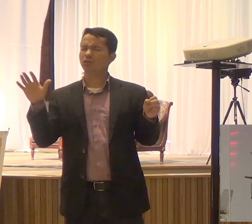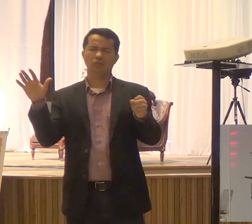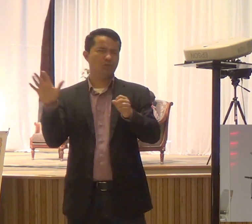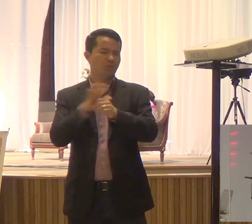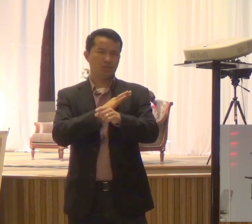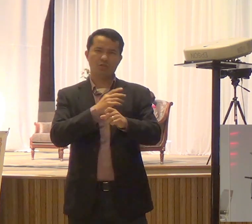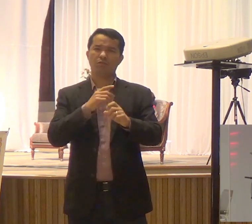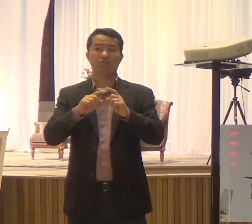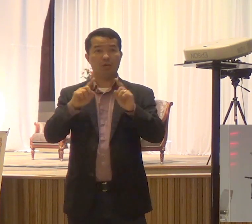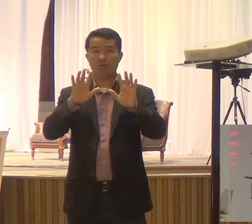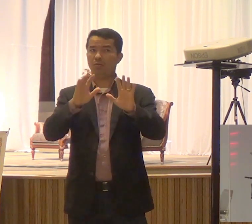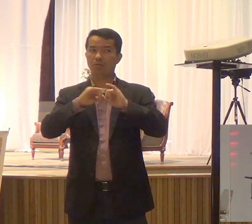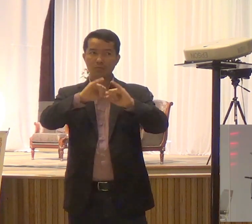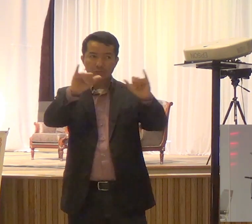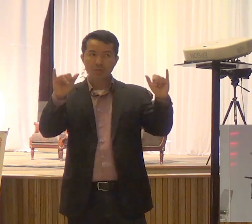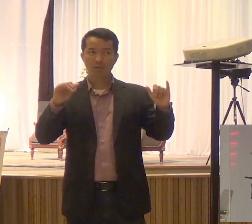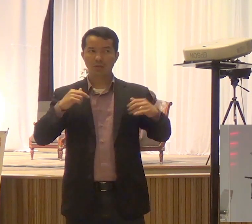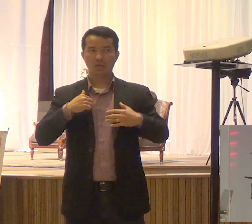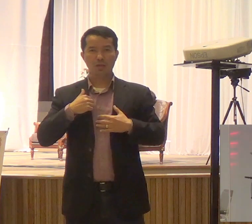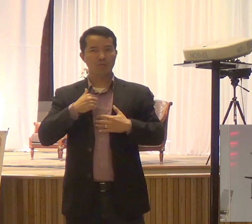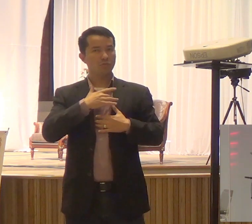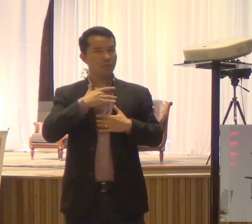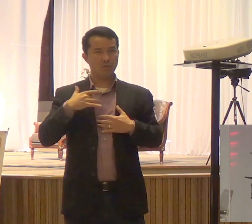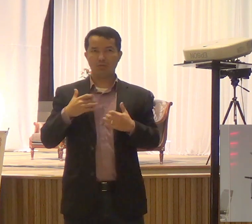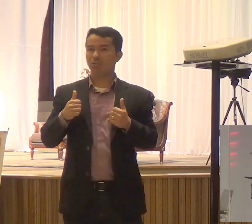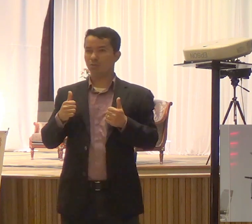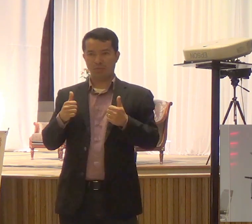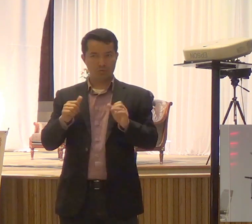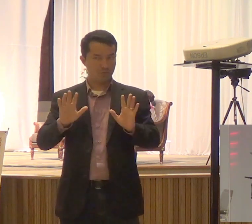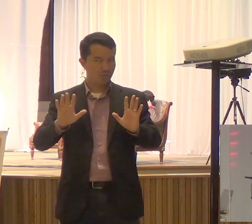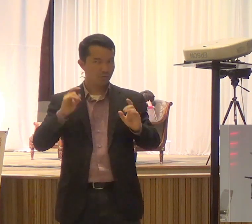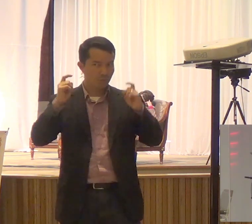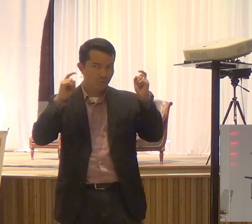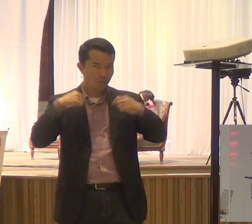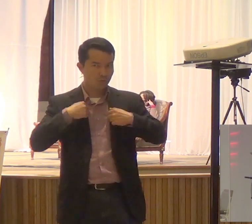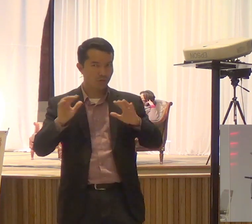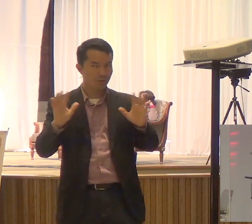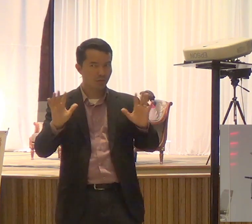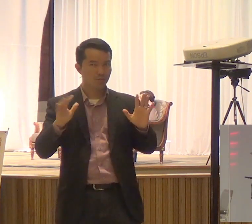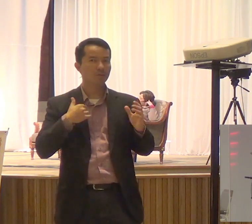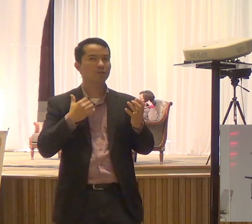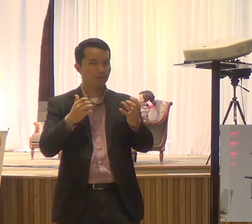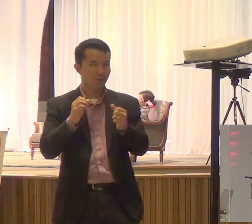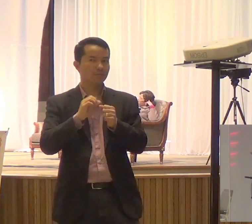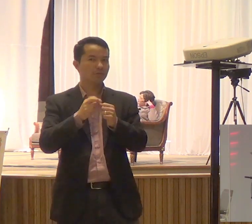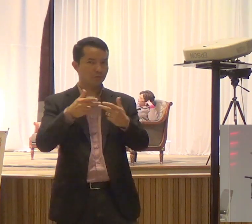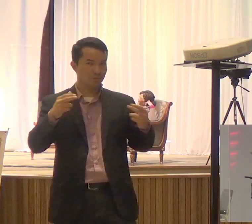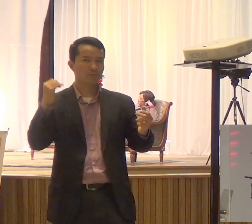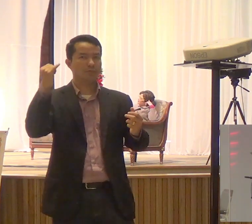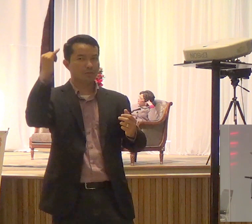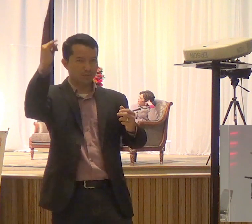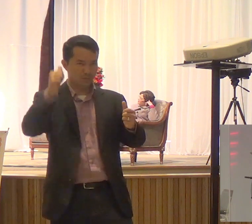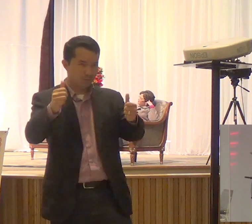Mas eu sou saudável, tá? Sou construtivo, a minha ideia é fazer coisas úteis. O